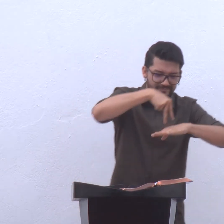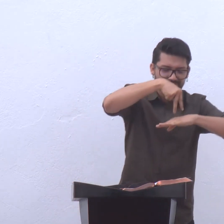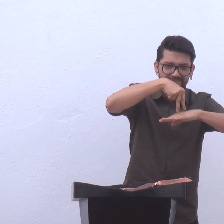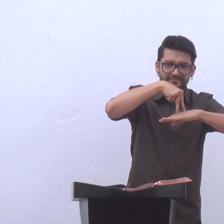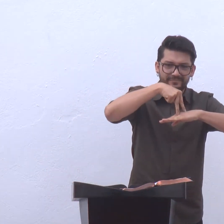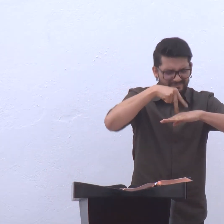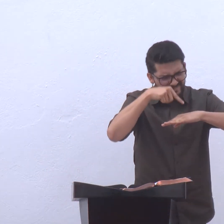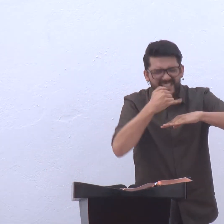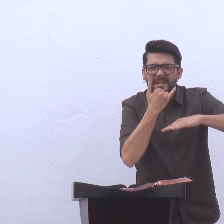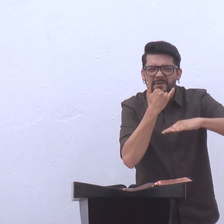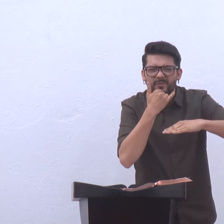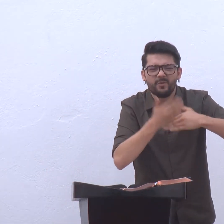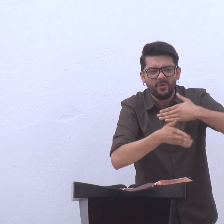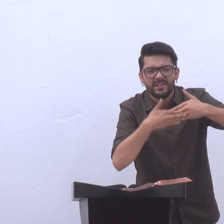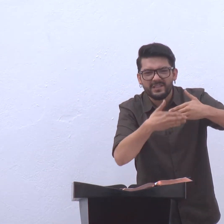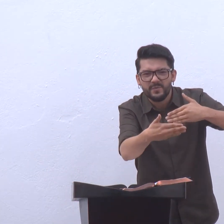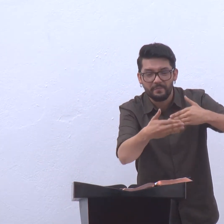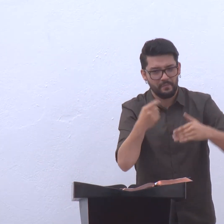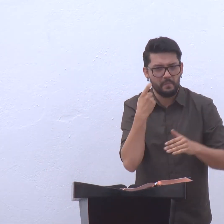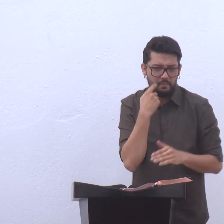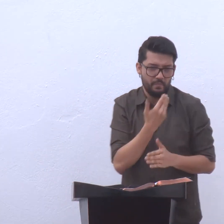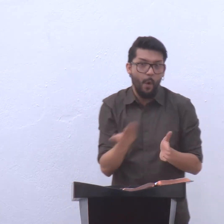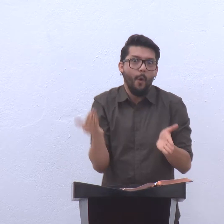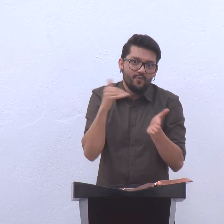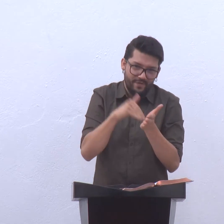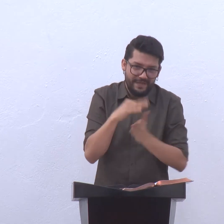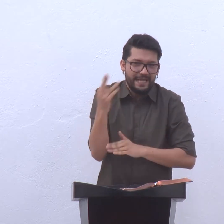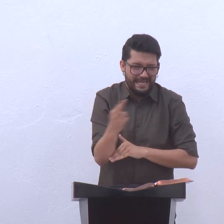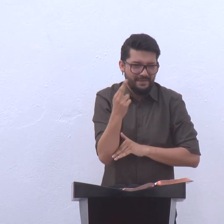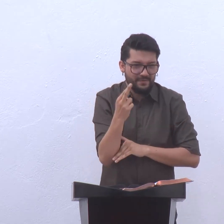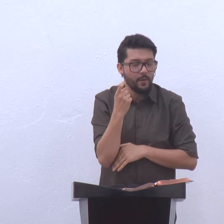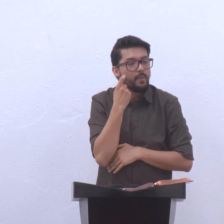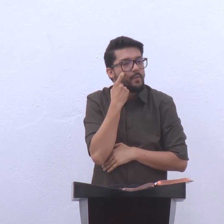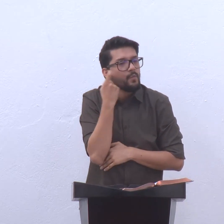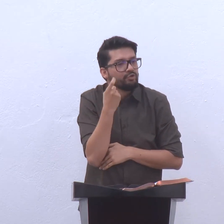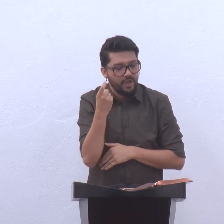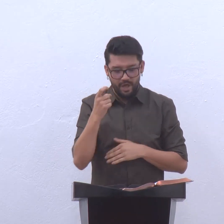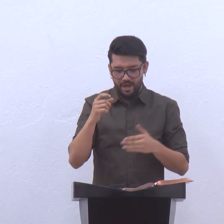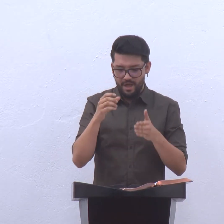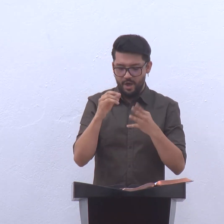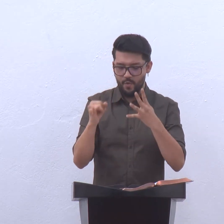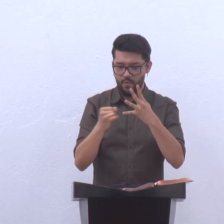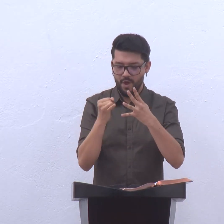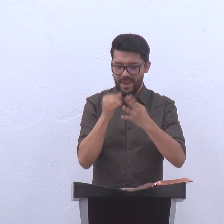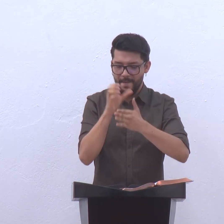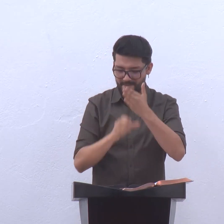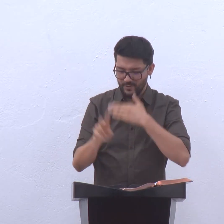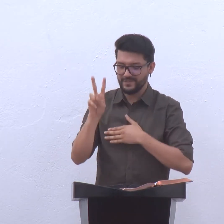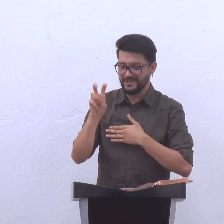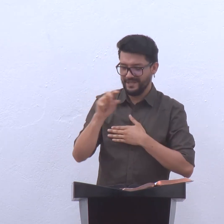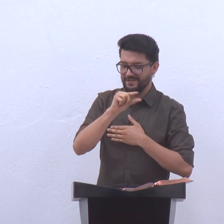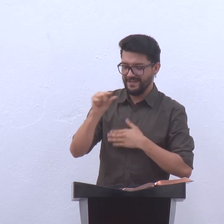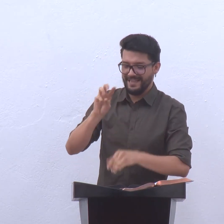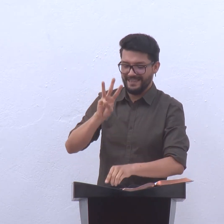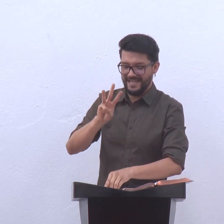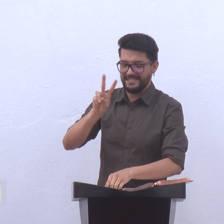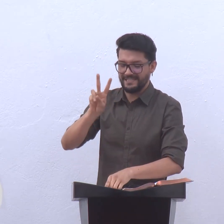Ahora, yo quiero que miremos cómo lo hace Jesús y lo leamos claramente. Juan capítulo